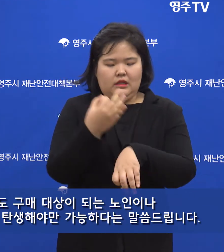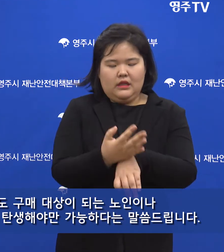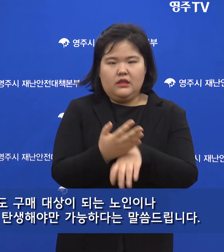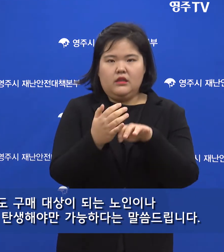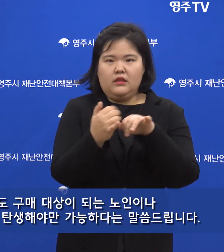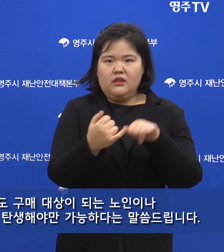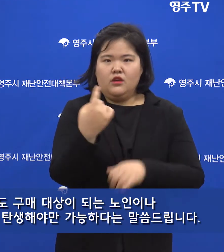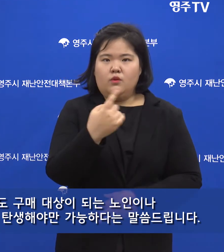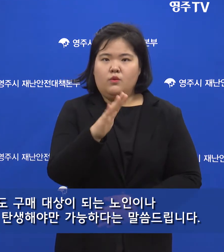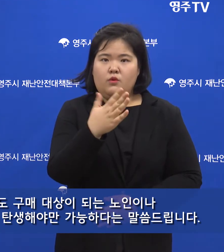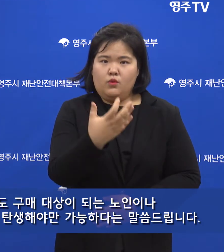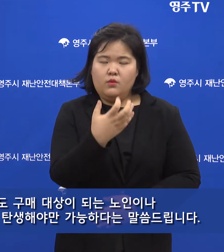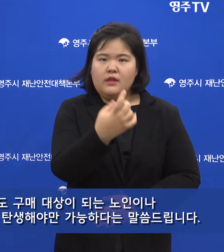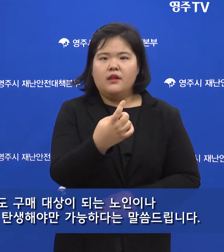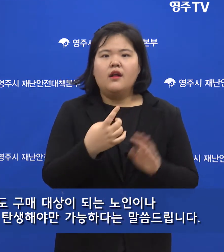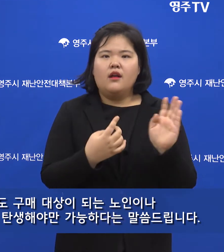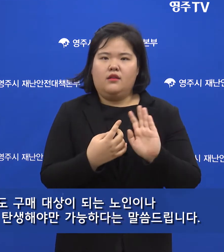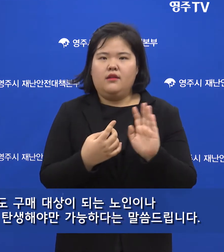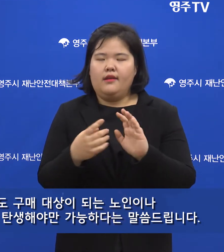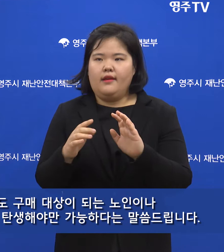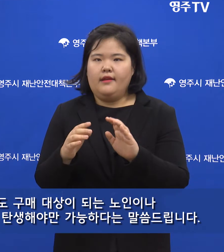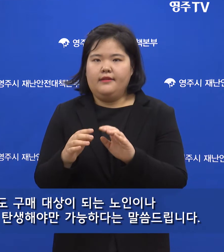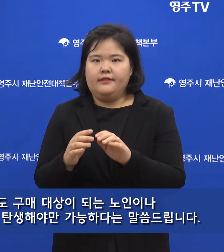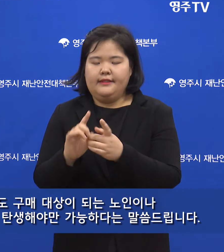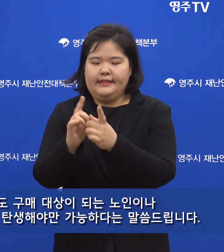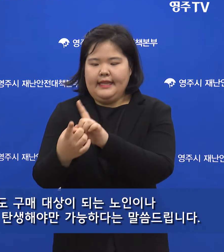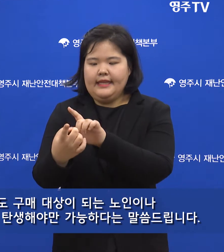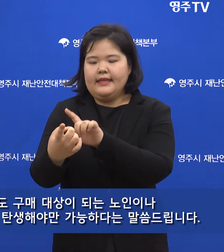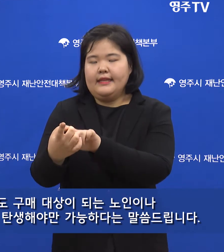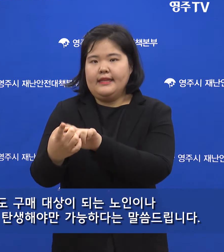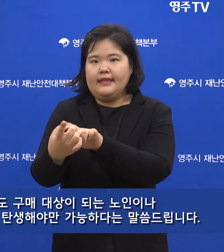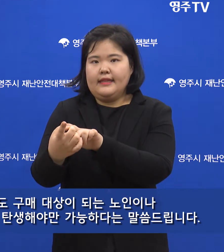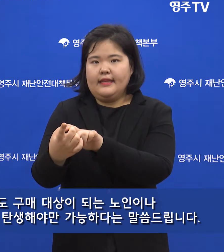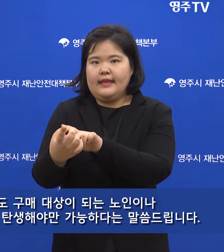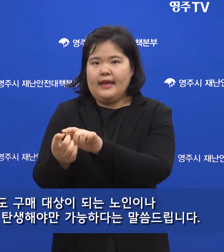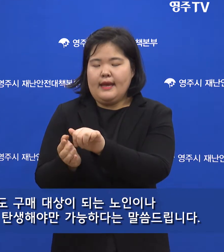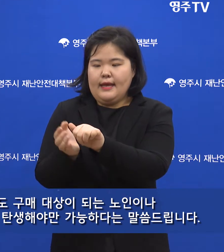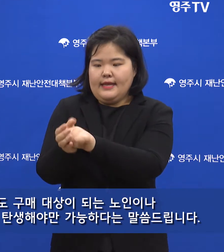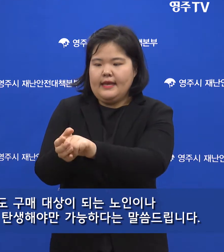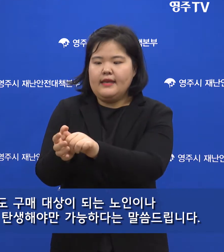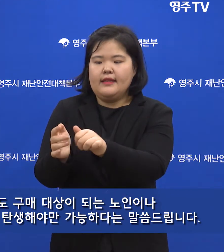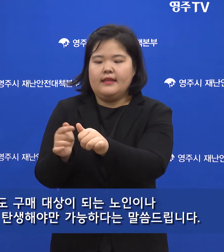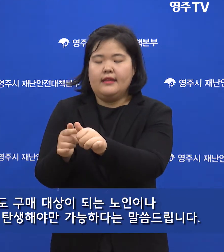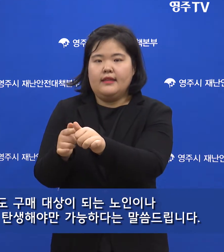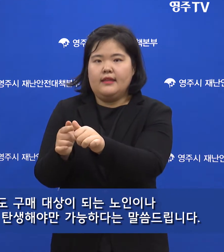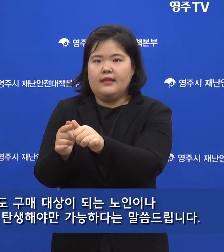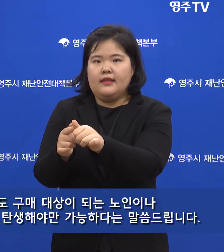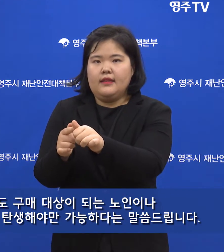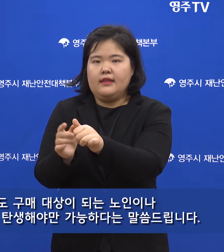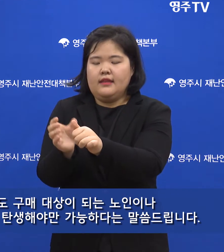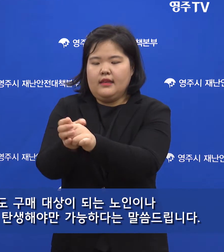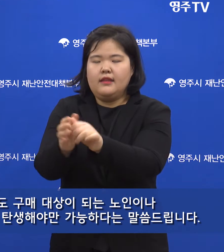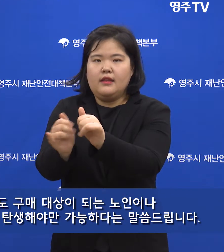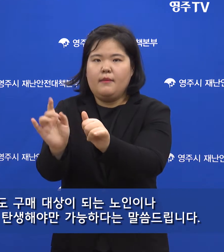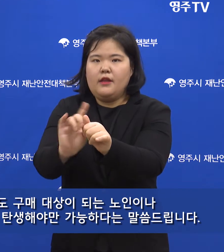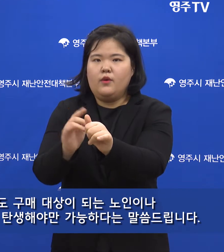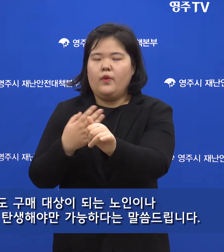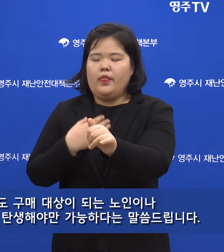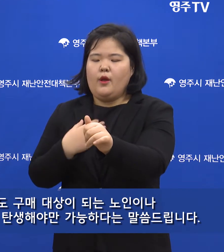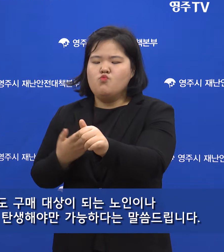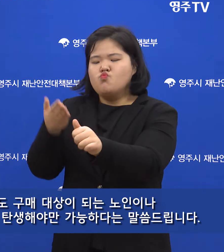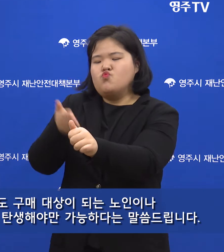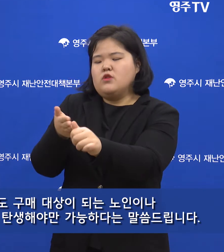구매의 대상이 되는 노인이나 아이나 장애인은 뭐그 오늘은 1자나 6자 연도에